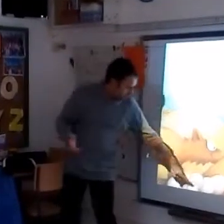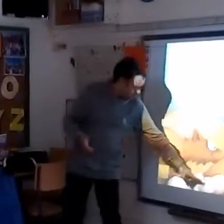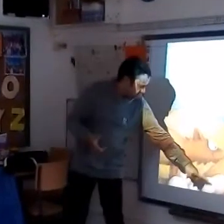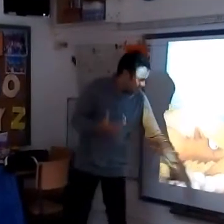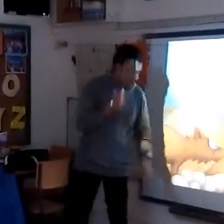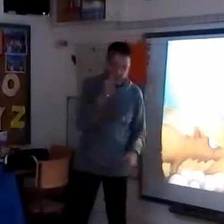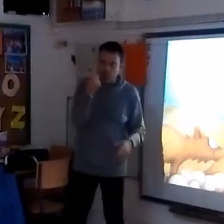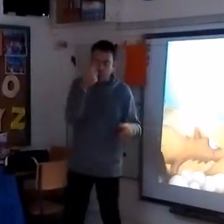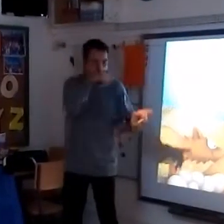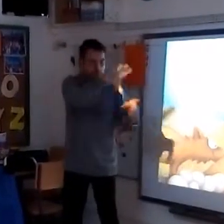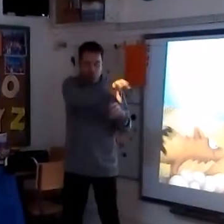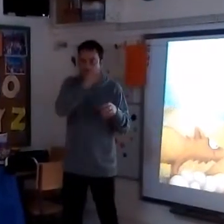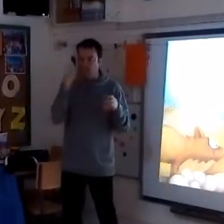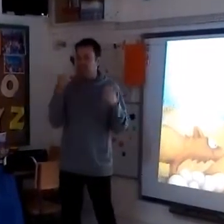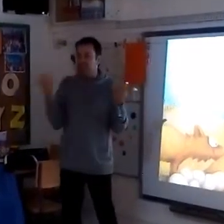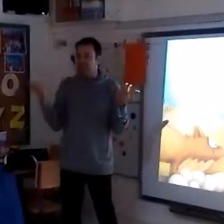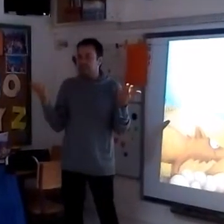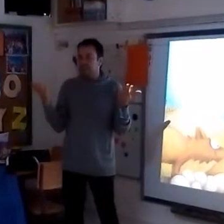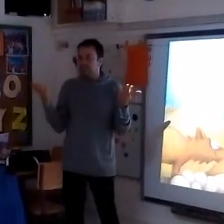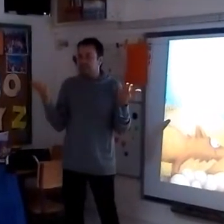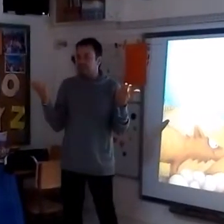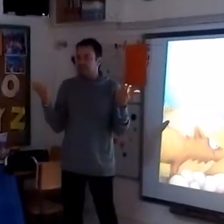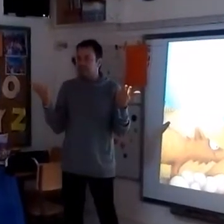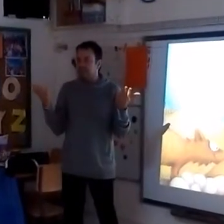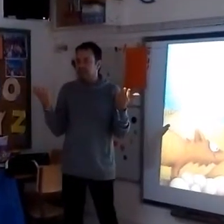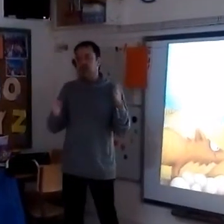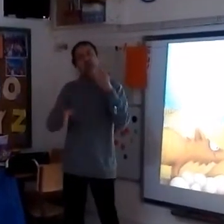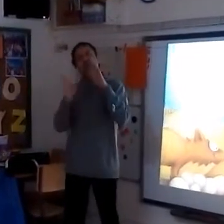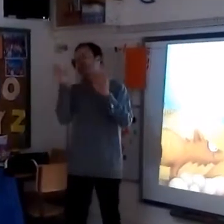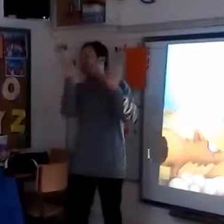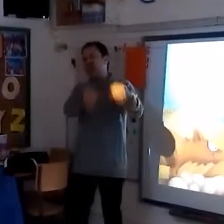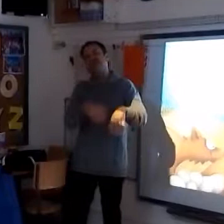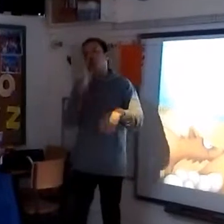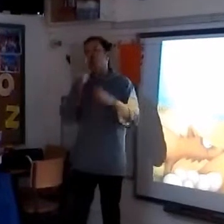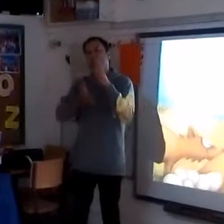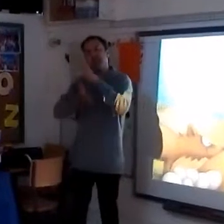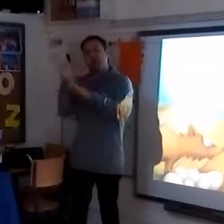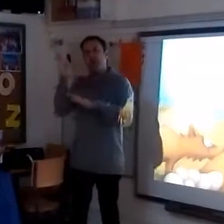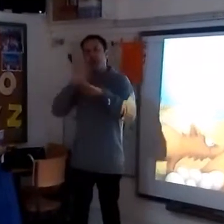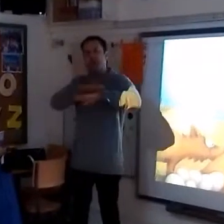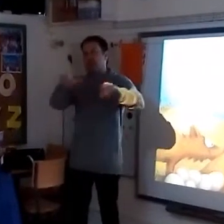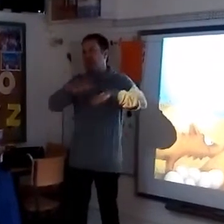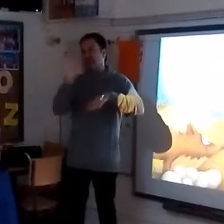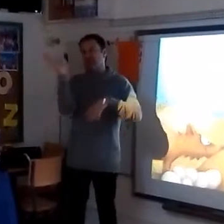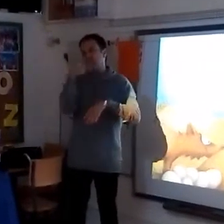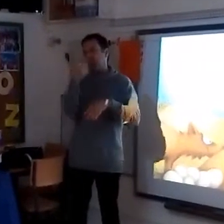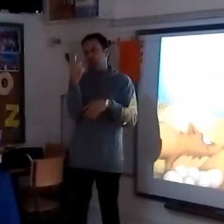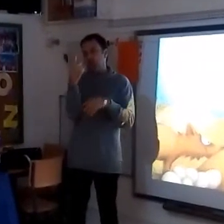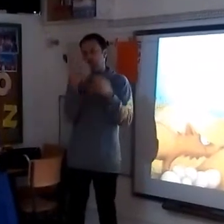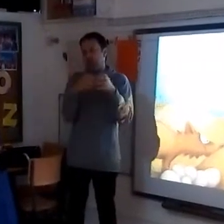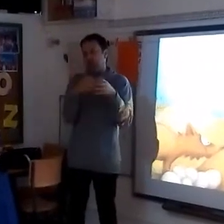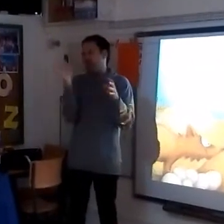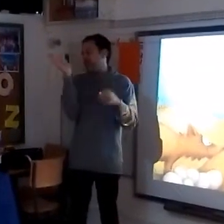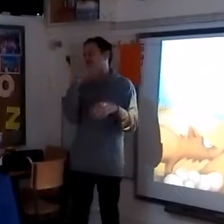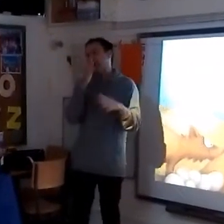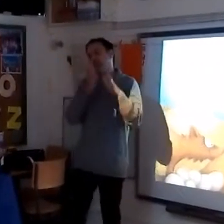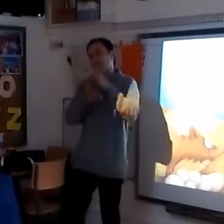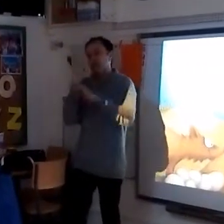Tenía ya cinco, más el que encontró seis. Bueno, nada, pues ya me voy a ir a la playa porque aquí no hay muy